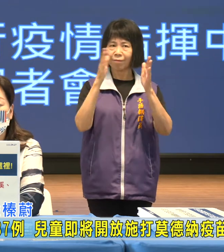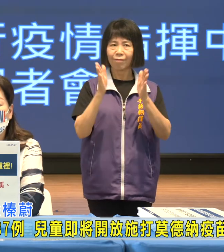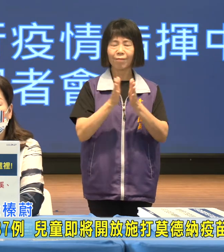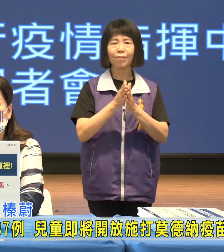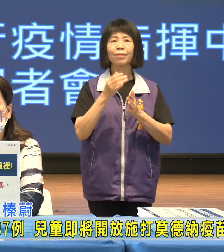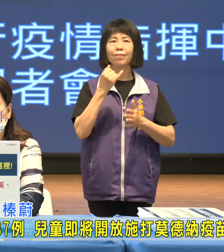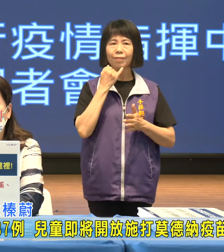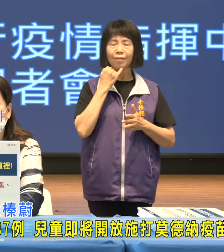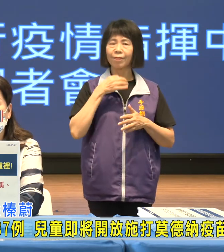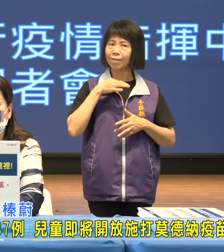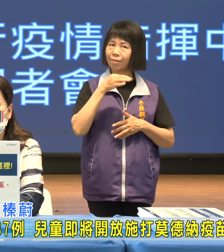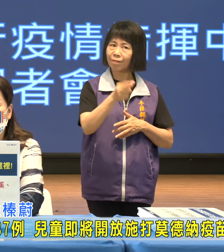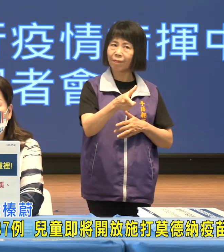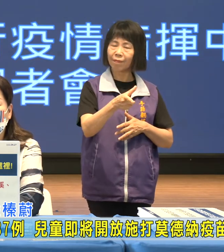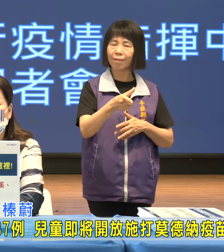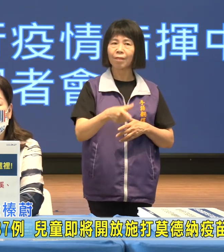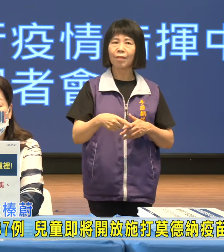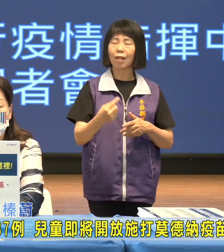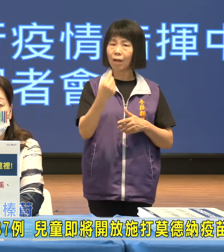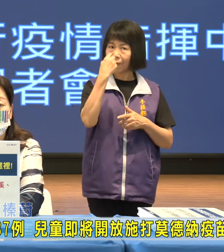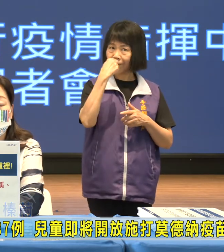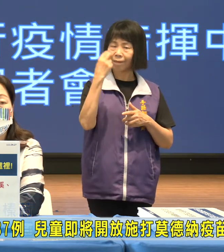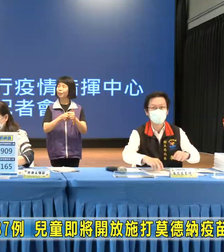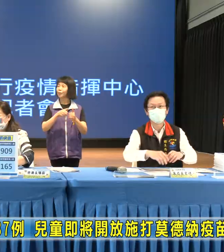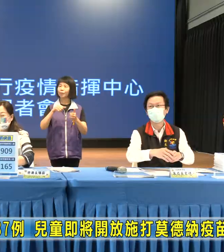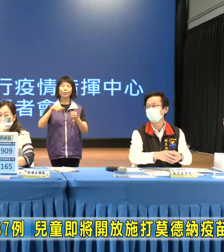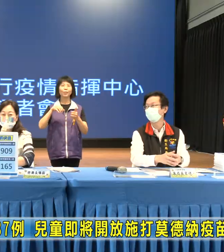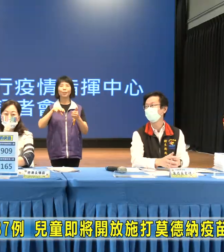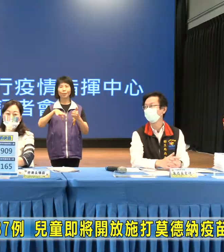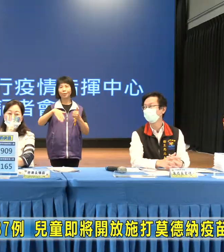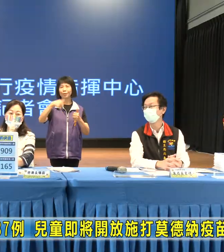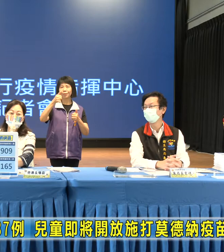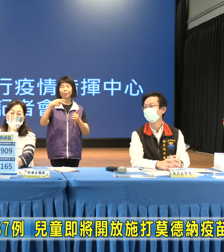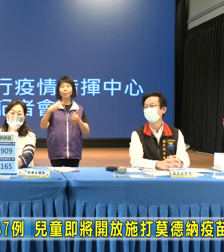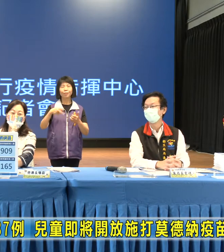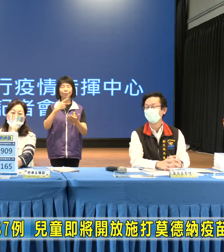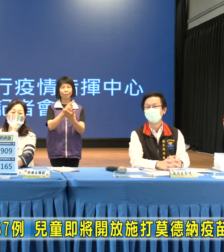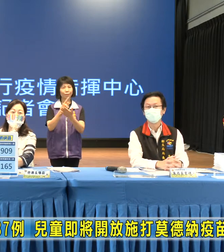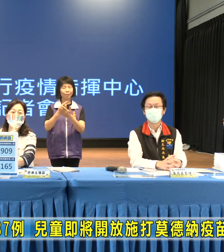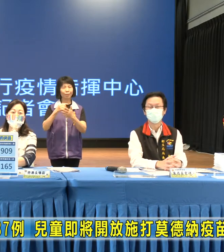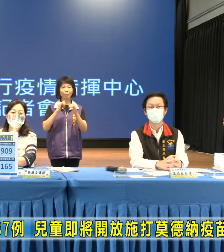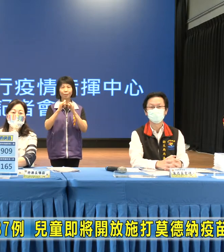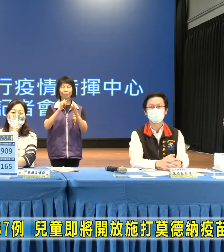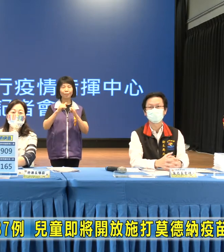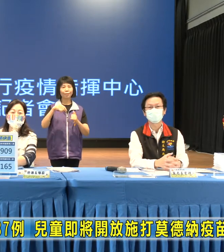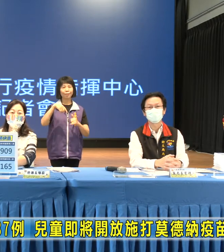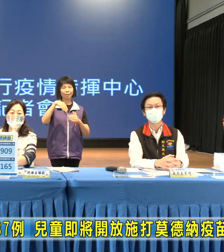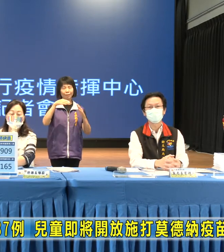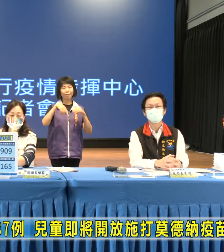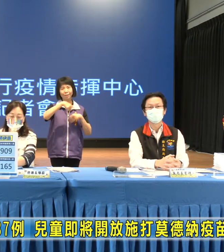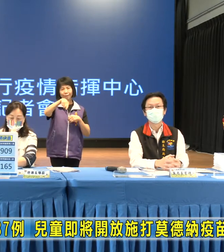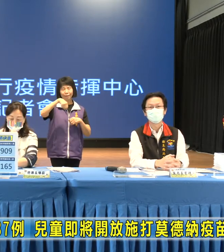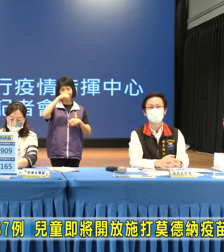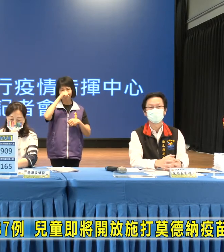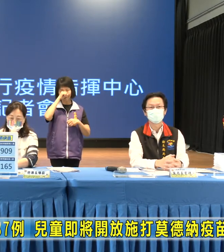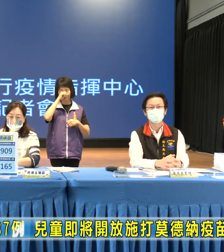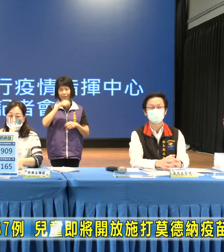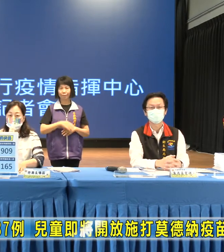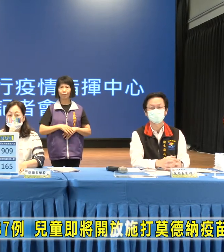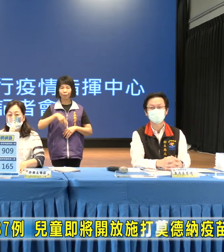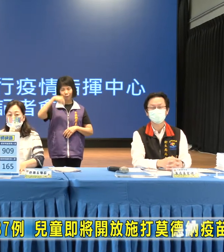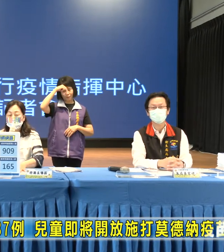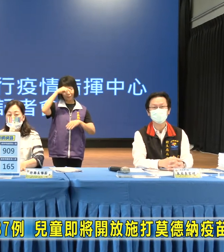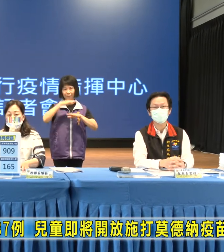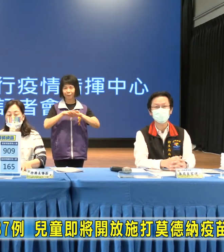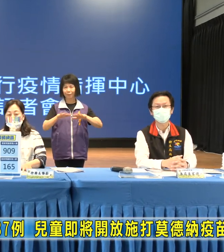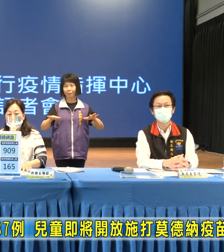以来买我们的这个快筛试剂。 记者会中，卫生局长朱家祥指出，确诊个案的通报时间